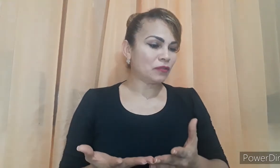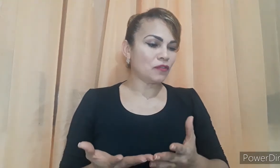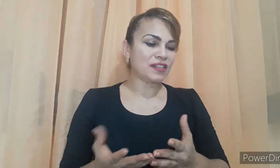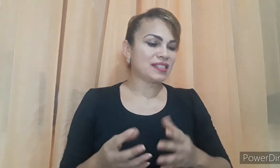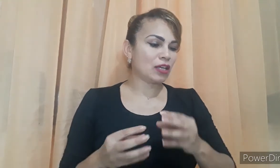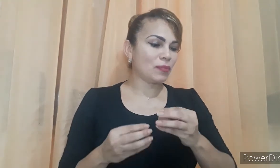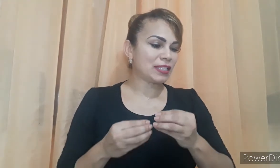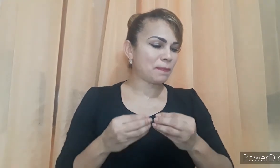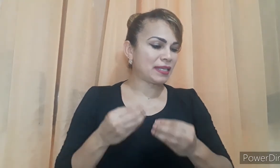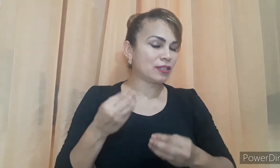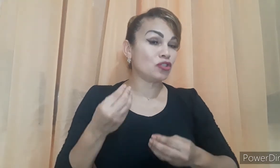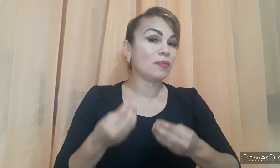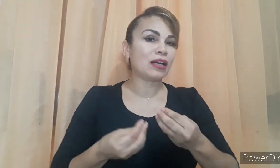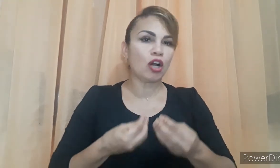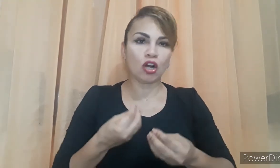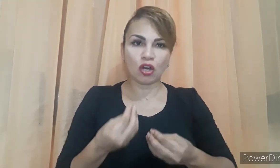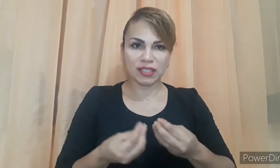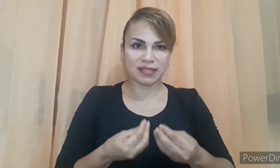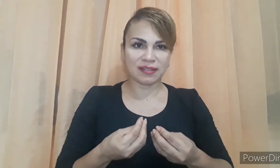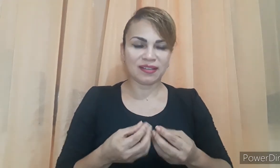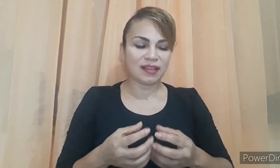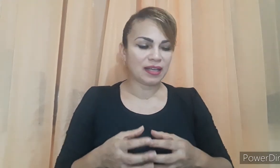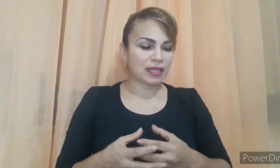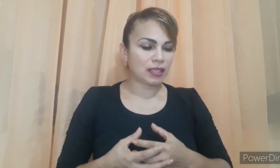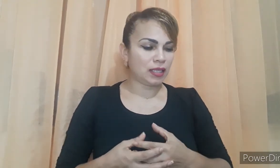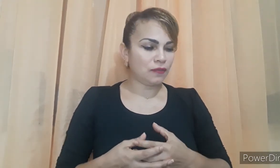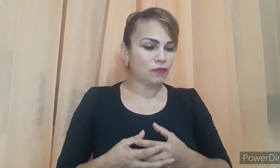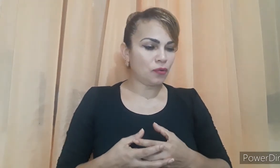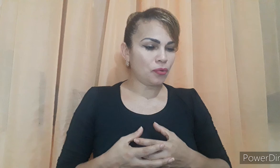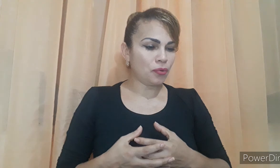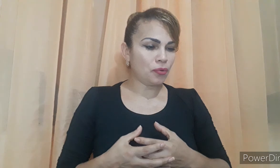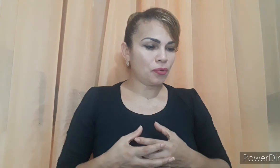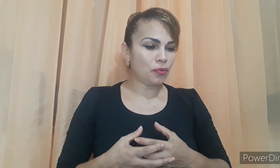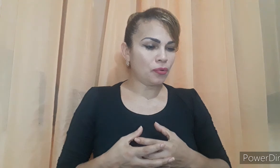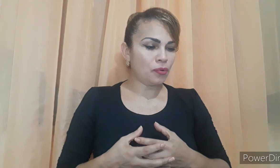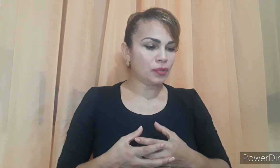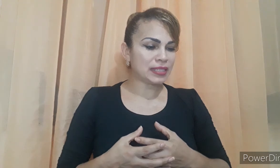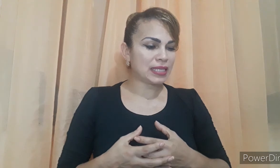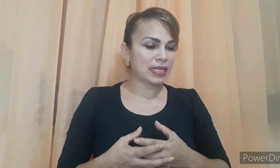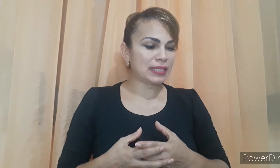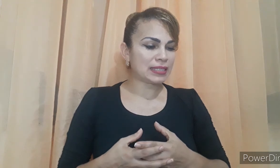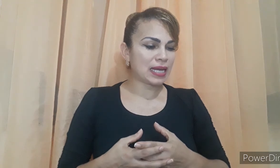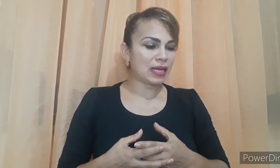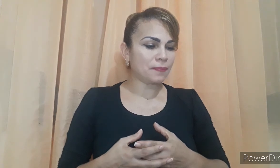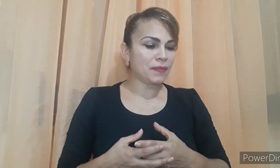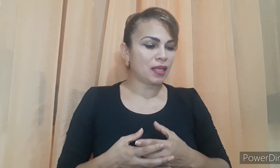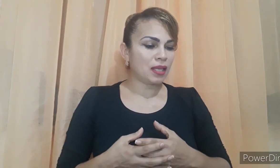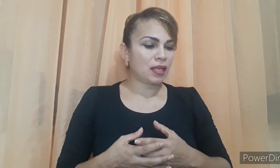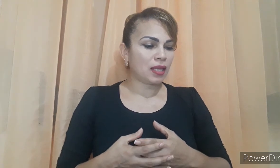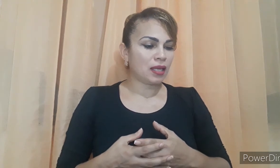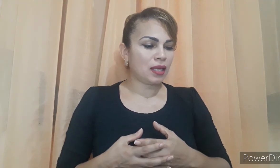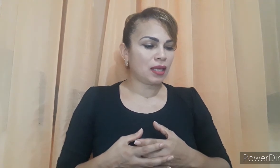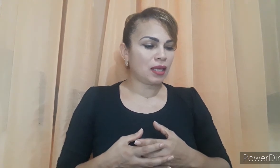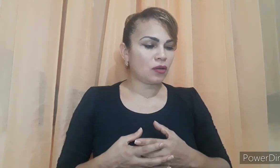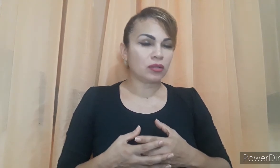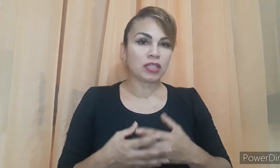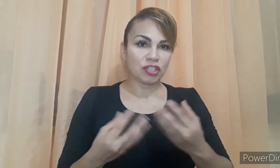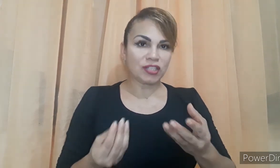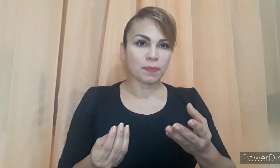vou fazer uma espécie de uma glosa aqui. Vou sinalizar, deixar